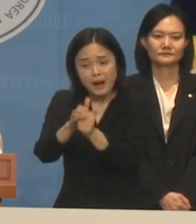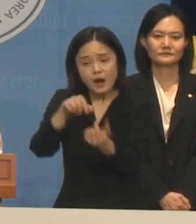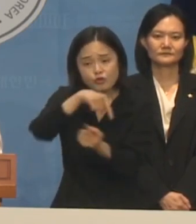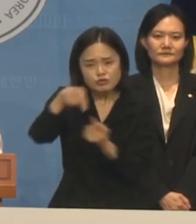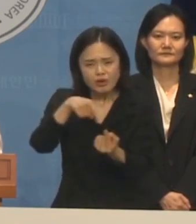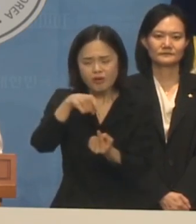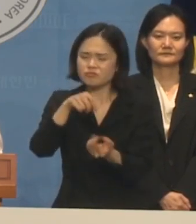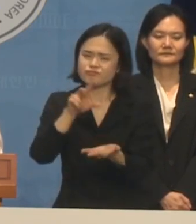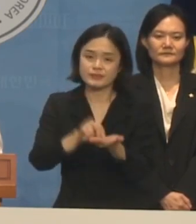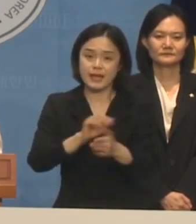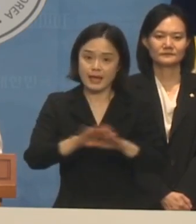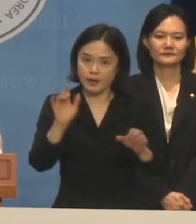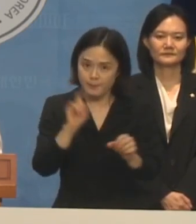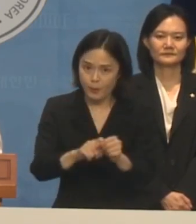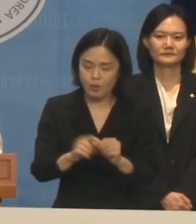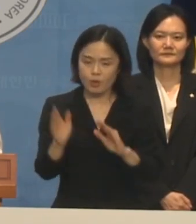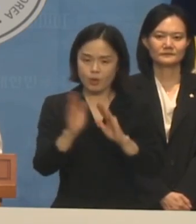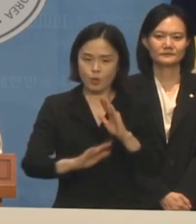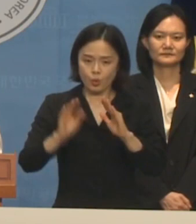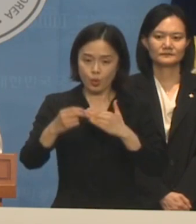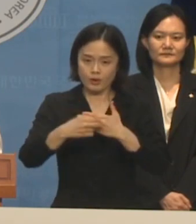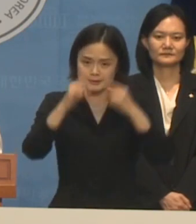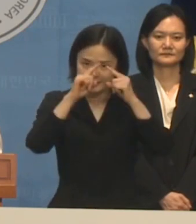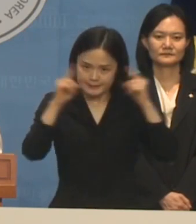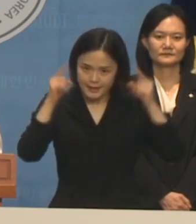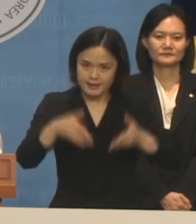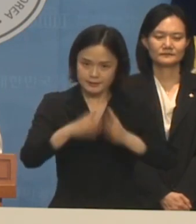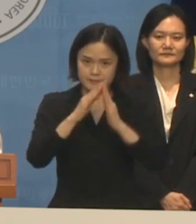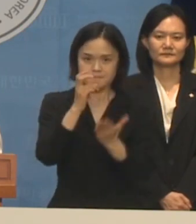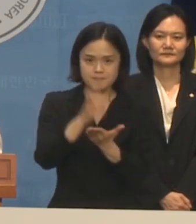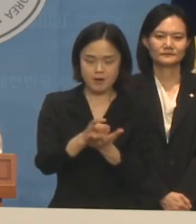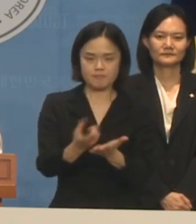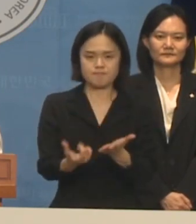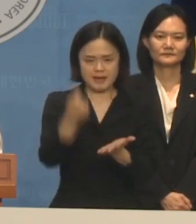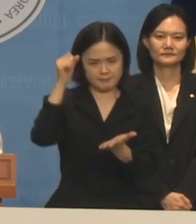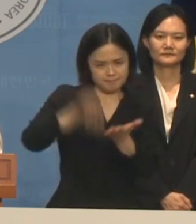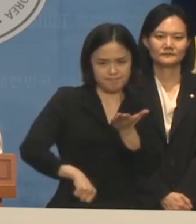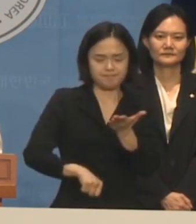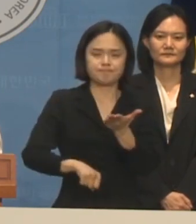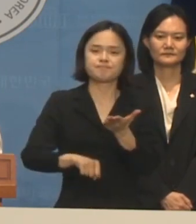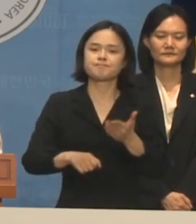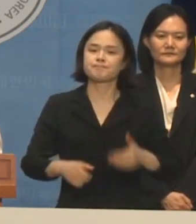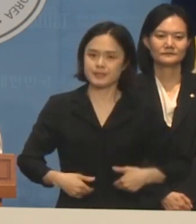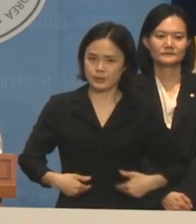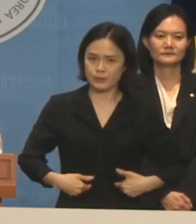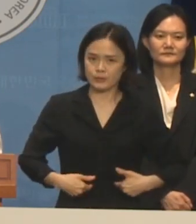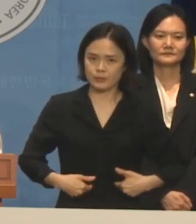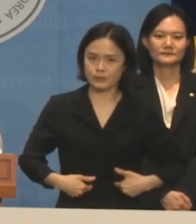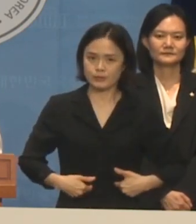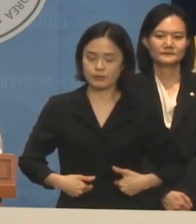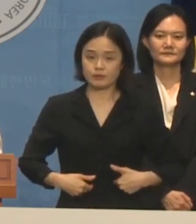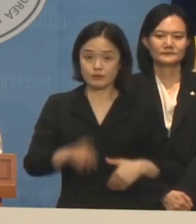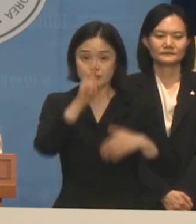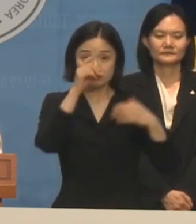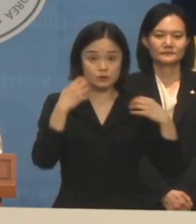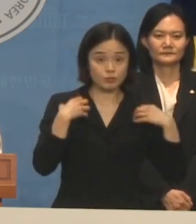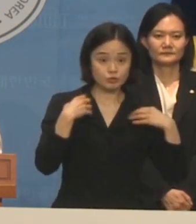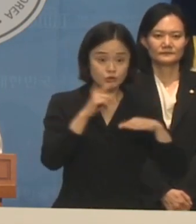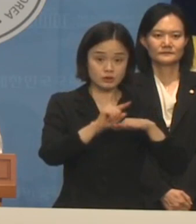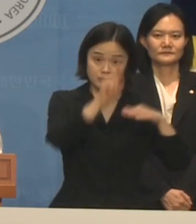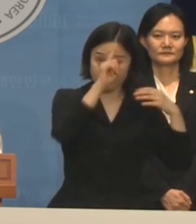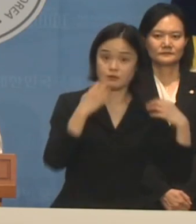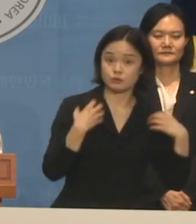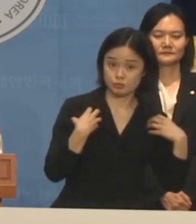공공의대 설립법을 반드시 제정되어야 합니다. 정부와 지방자치단체는 공공의사